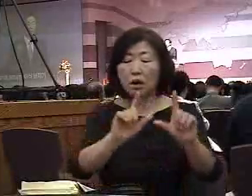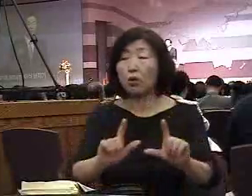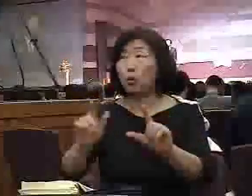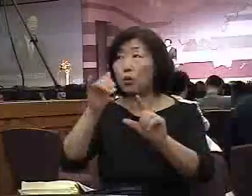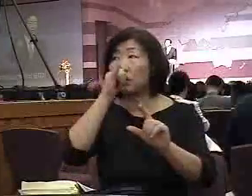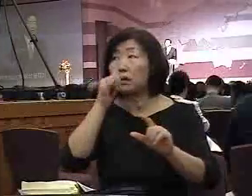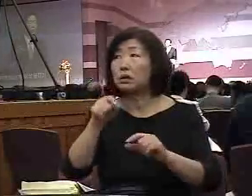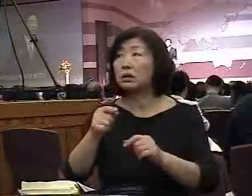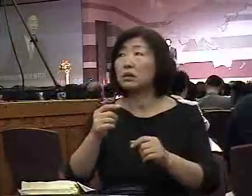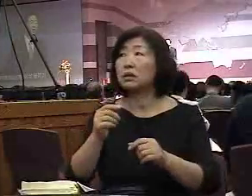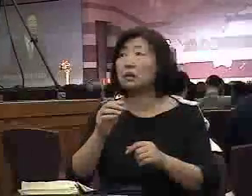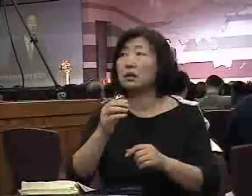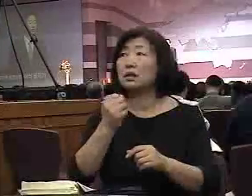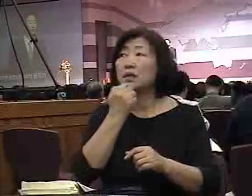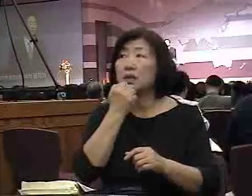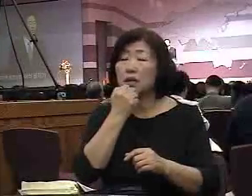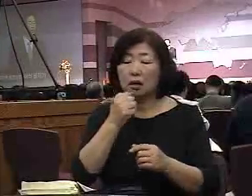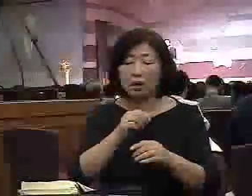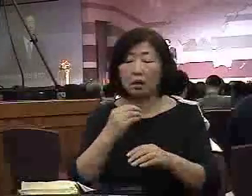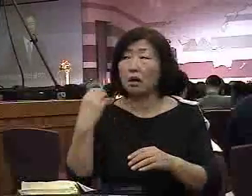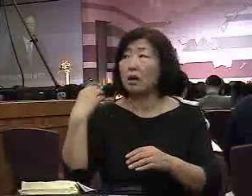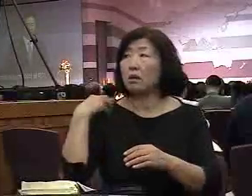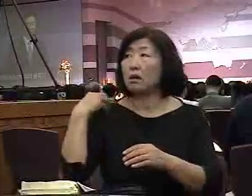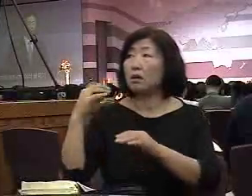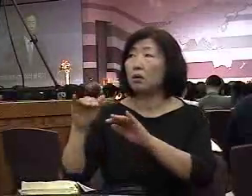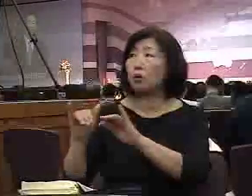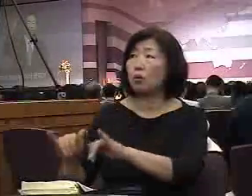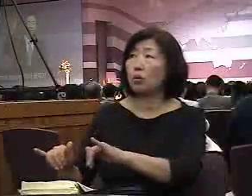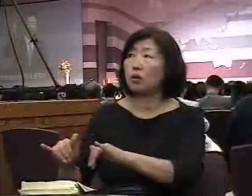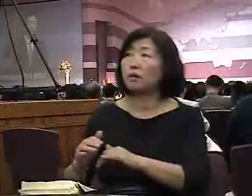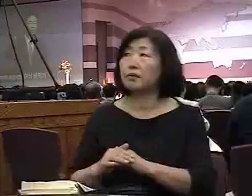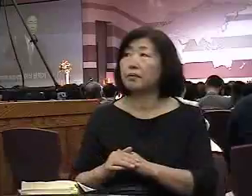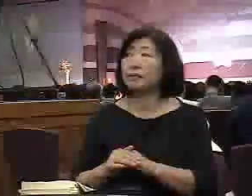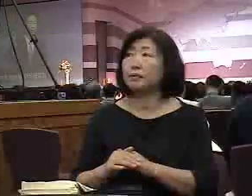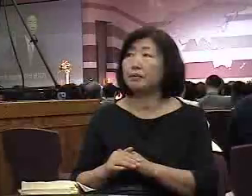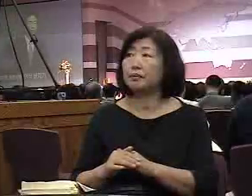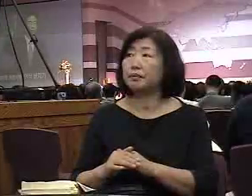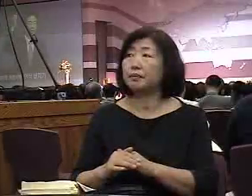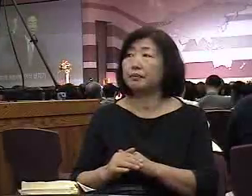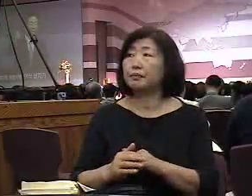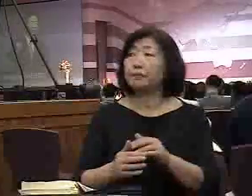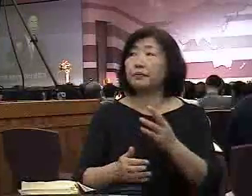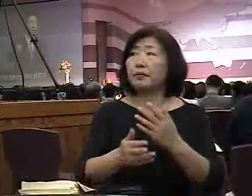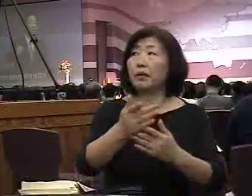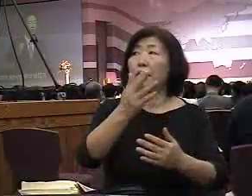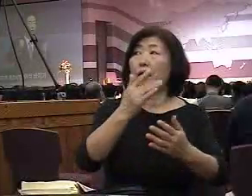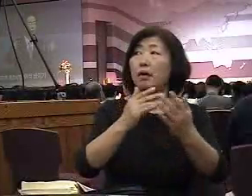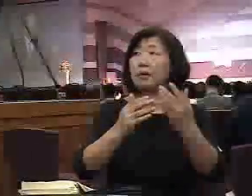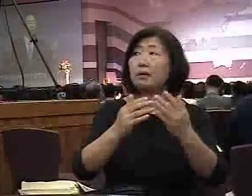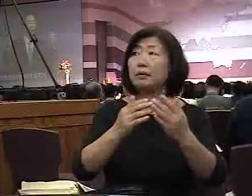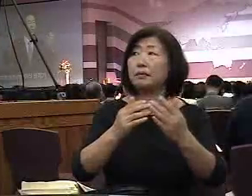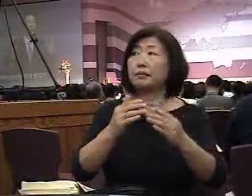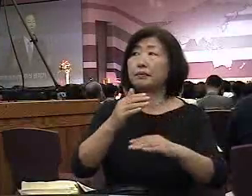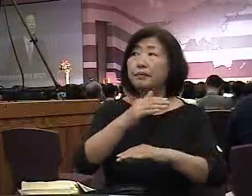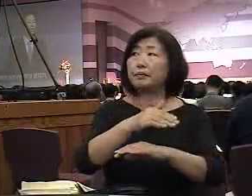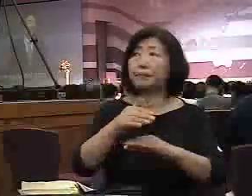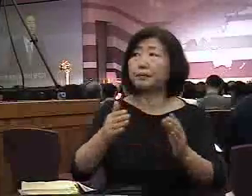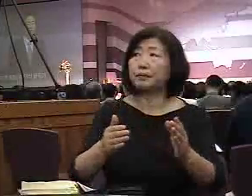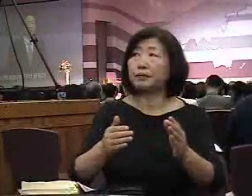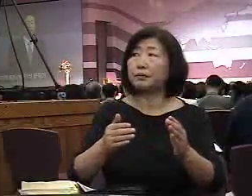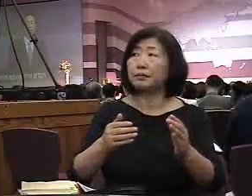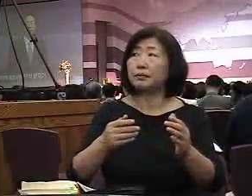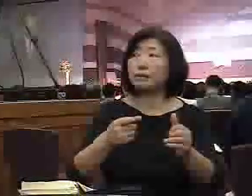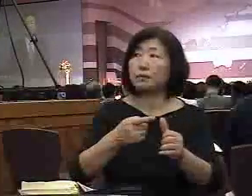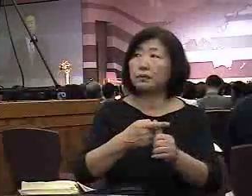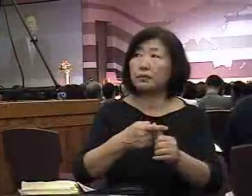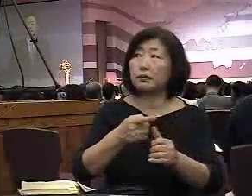나타나셔서 그 이삭을 내려놔라. 그 이삭을 데리고 와서 번제단에 놓고 각을 떠서 죽이고 불태워라라고